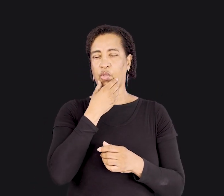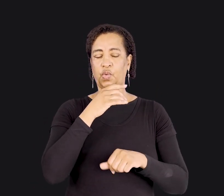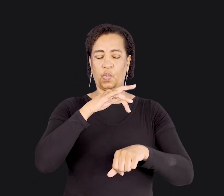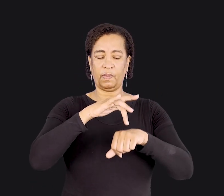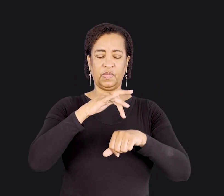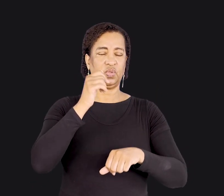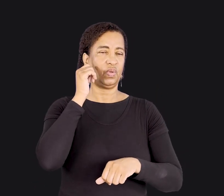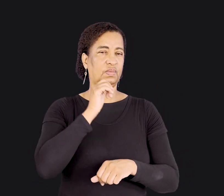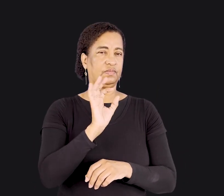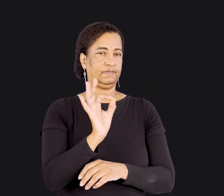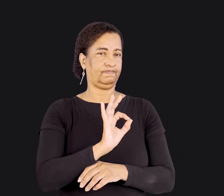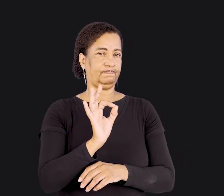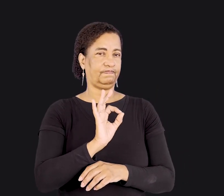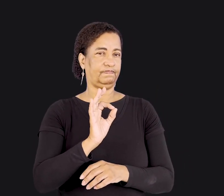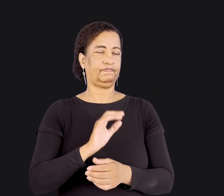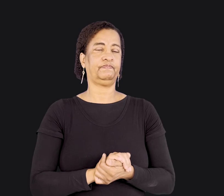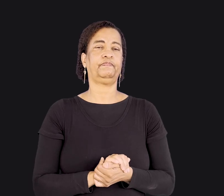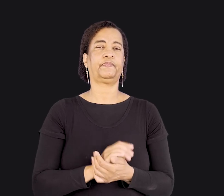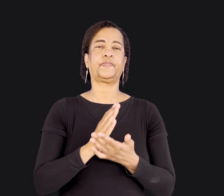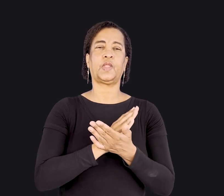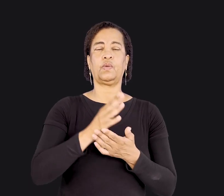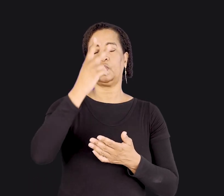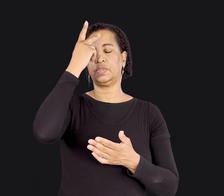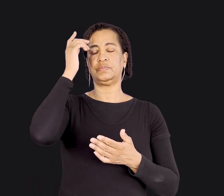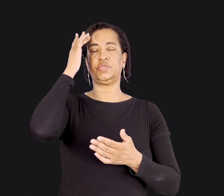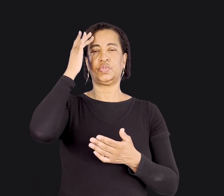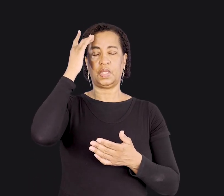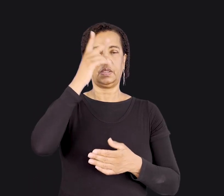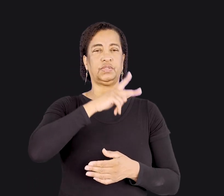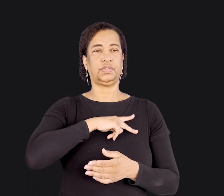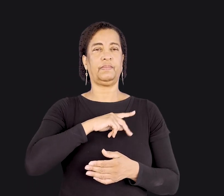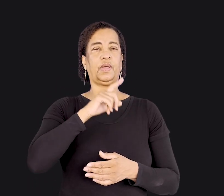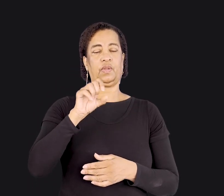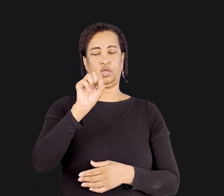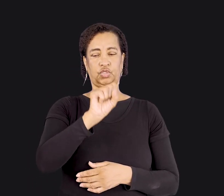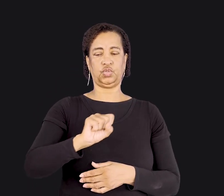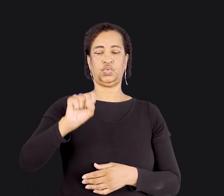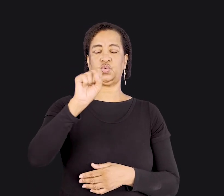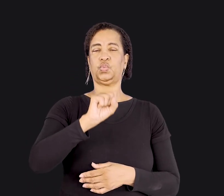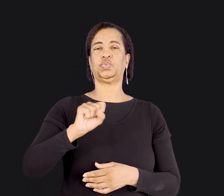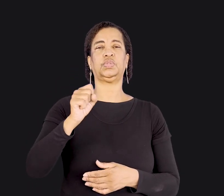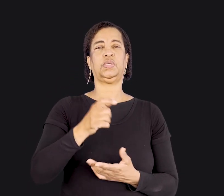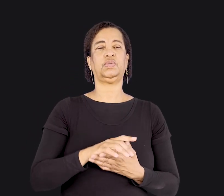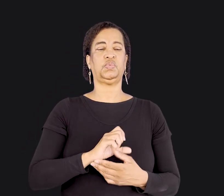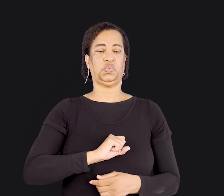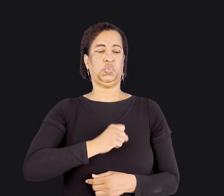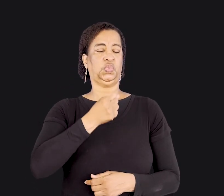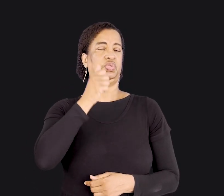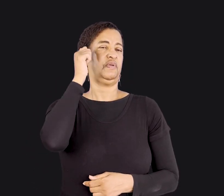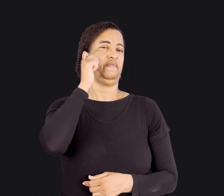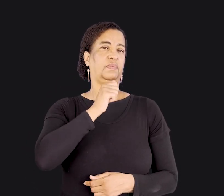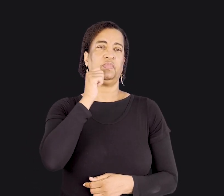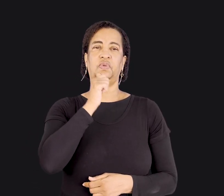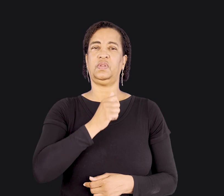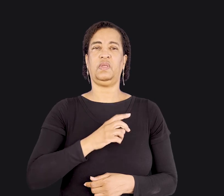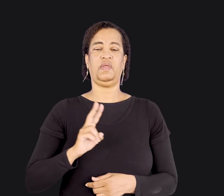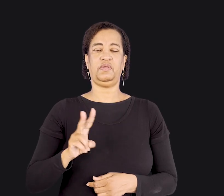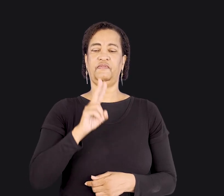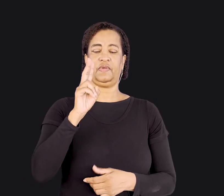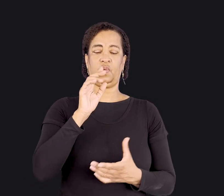não toque em mulher. Algumas pessoas acham que Paulo era um solteirão bitolado, que odiava mulheres e que não dava valor ao